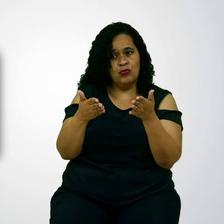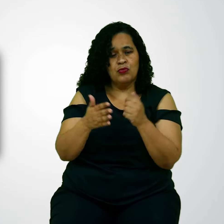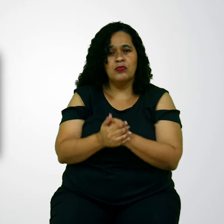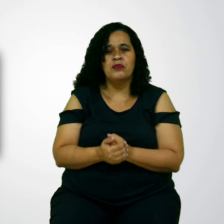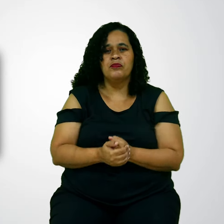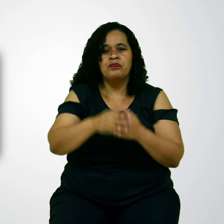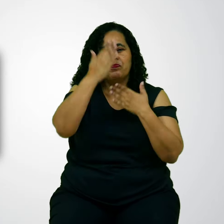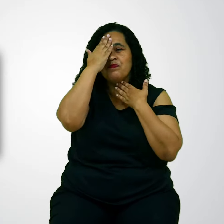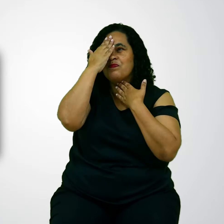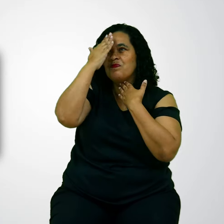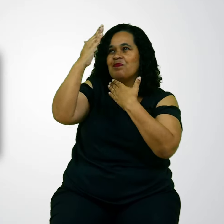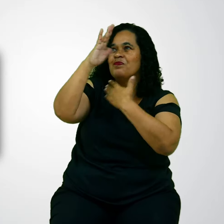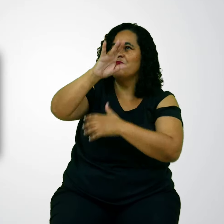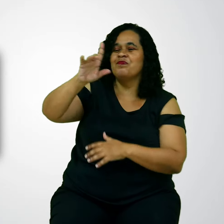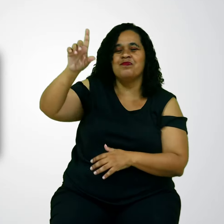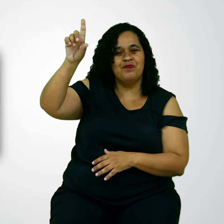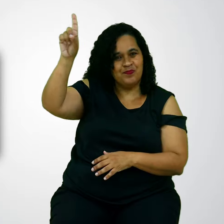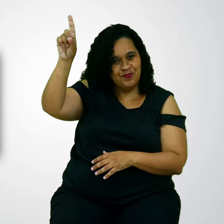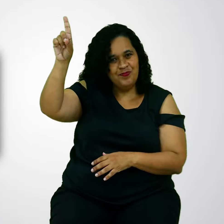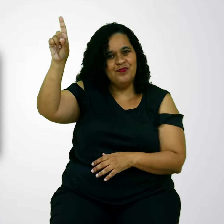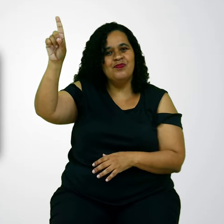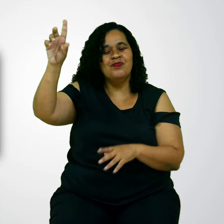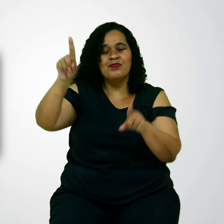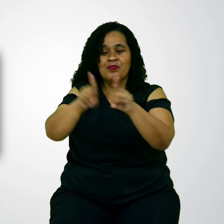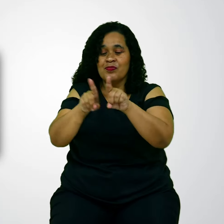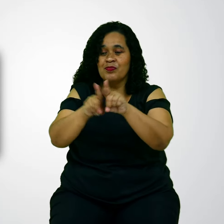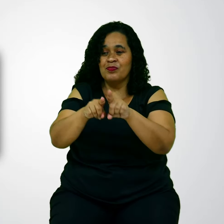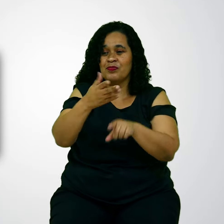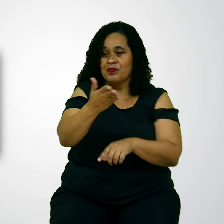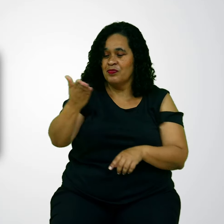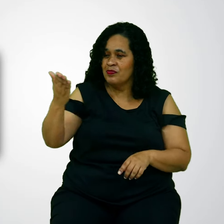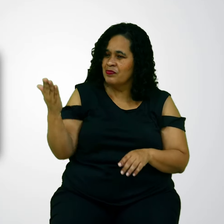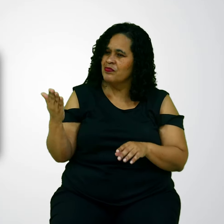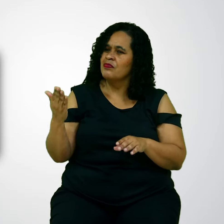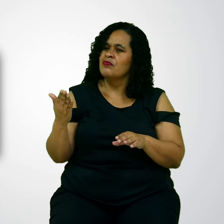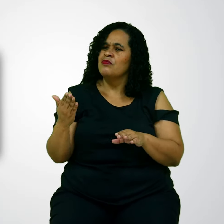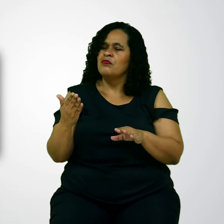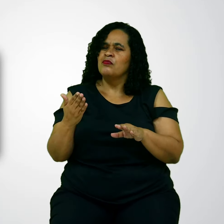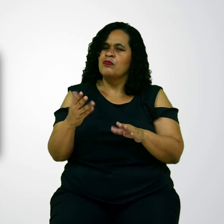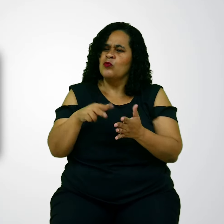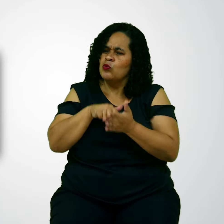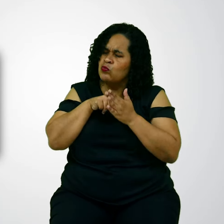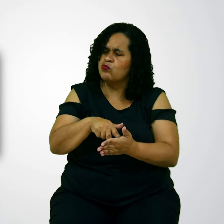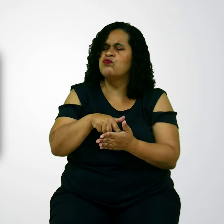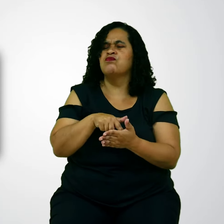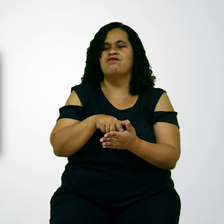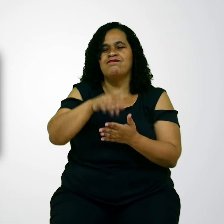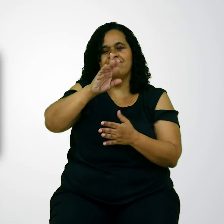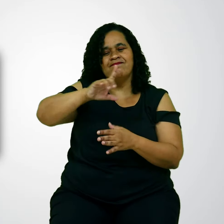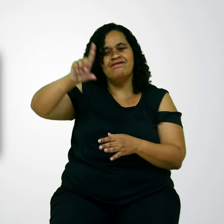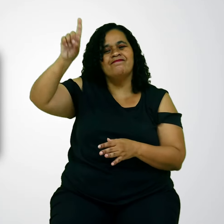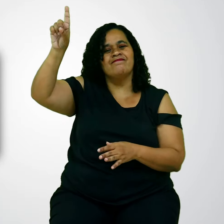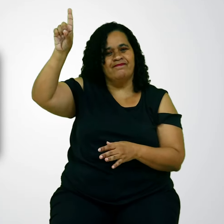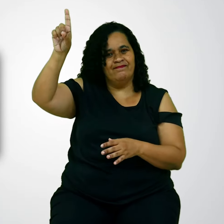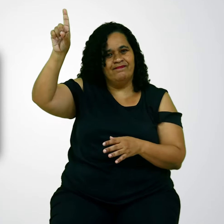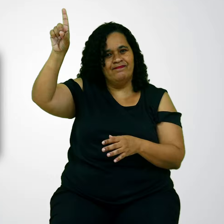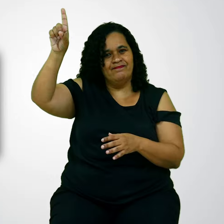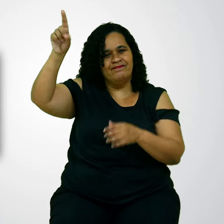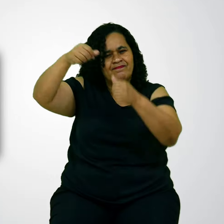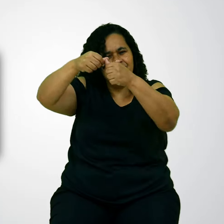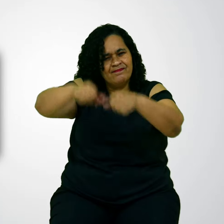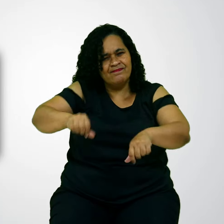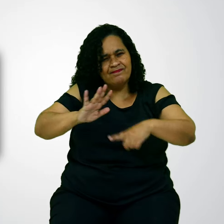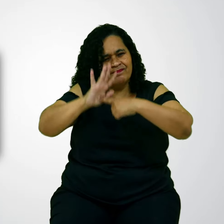pela oportunidade, Fabinho. Continue firme no propósito. Deus está nos direcionando